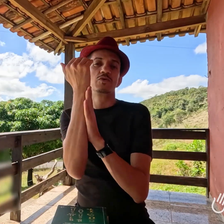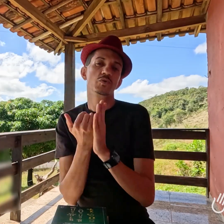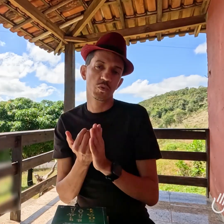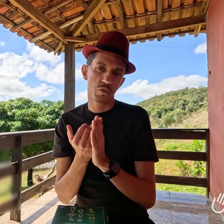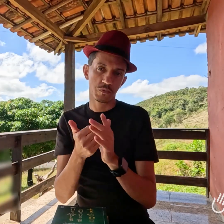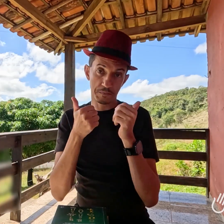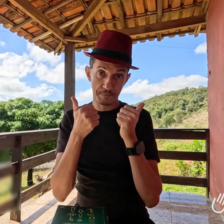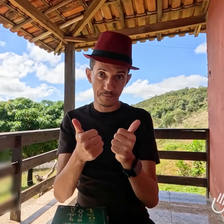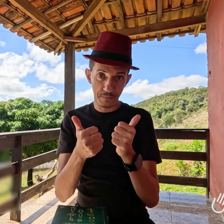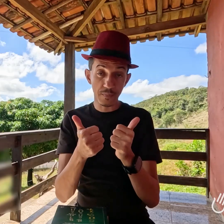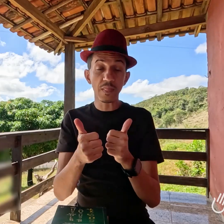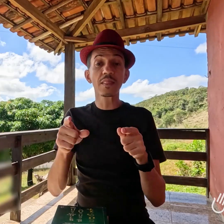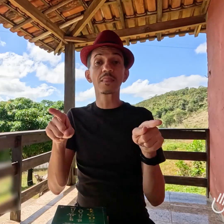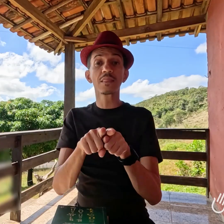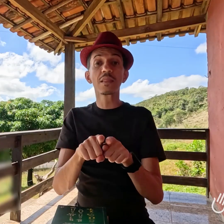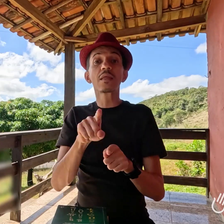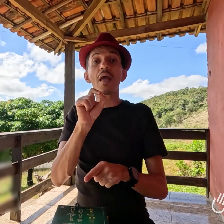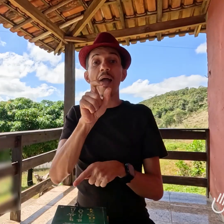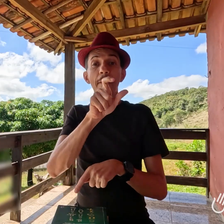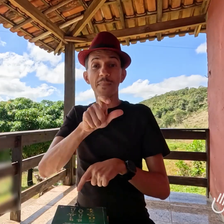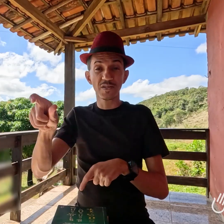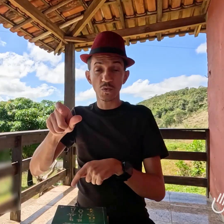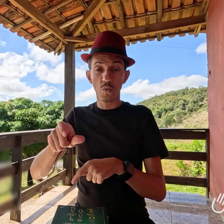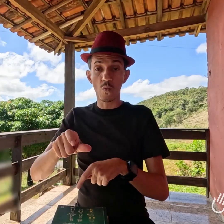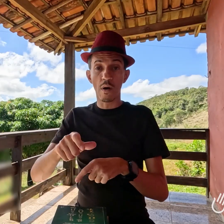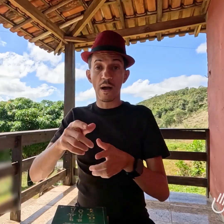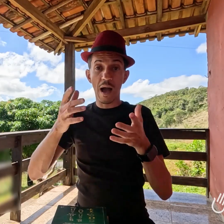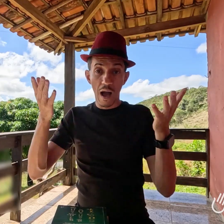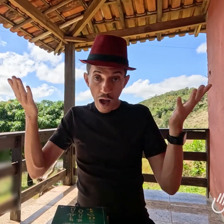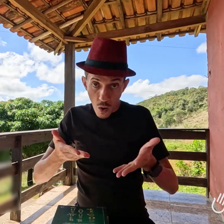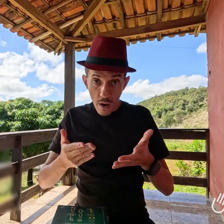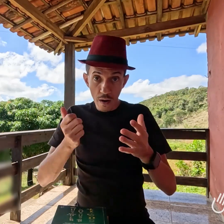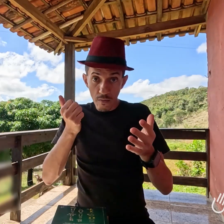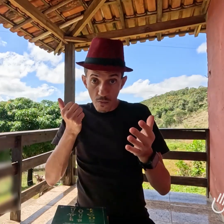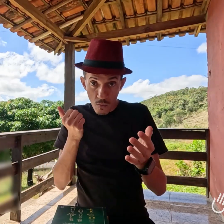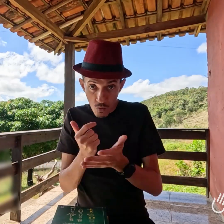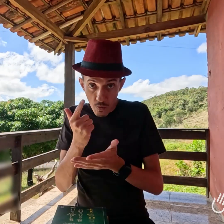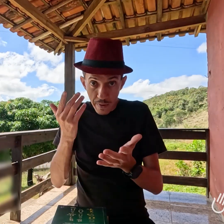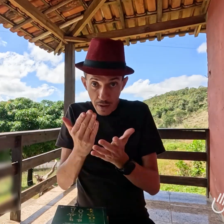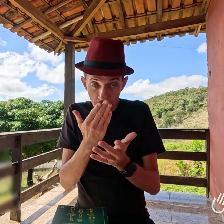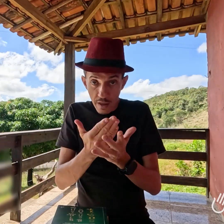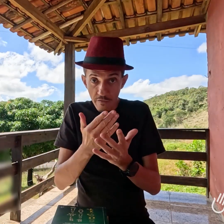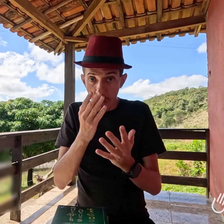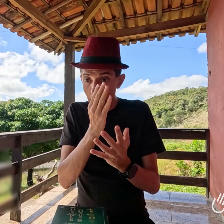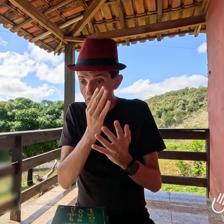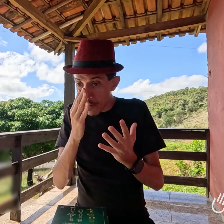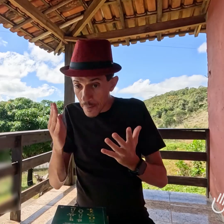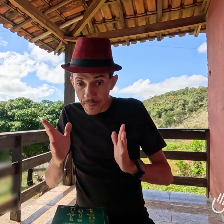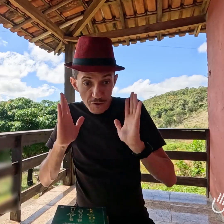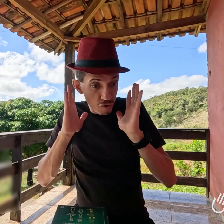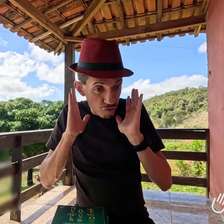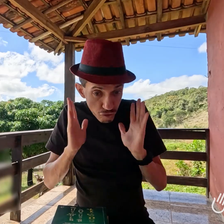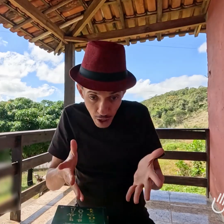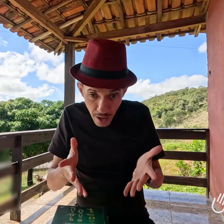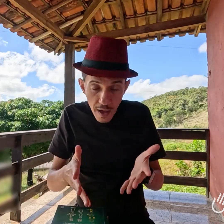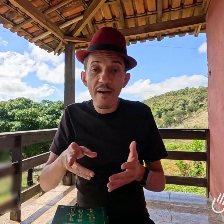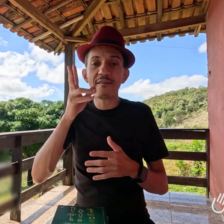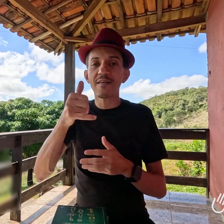para os próximos livros que você ainda não tem, os materiais que você ainda não tem. Você pode fazer contato por texto, por mensagem em vídeo,